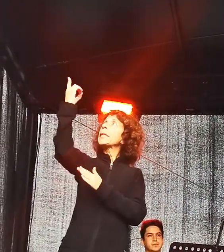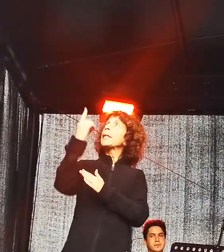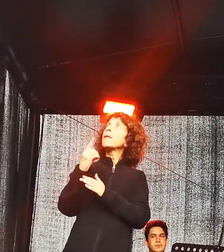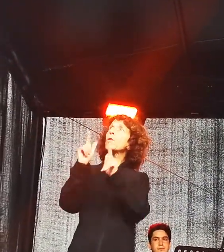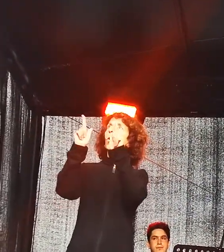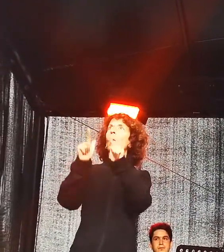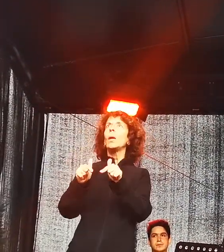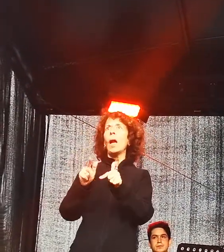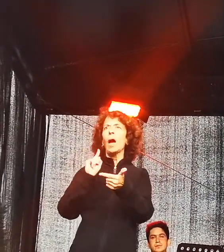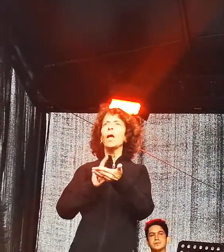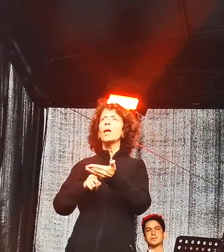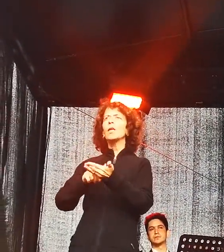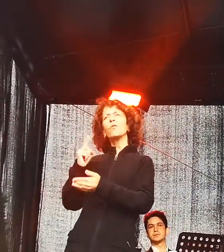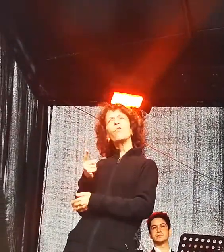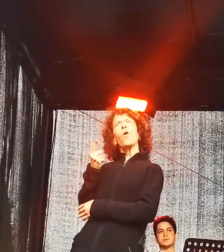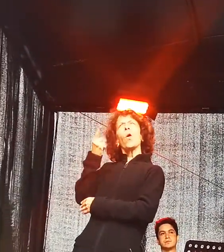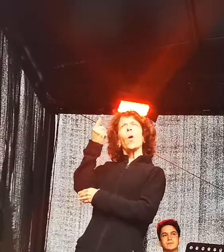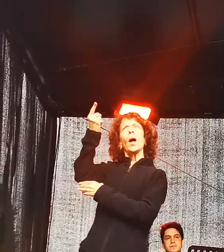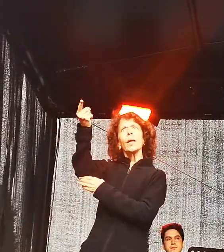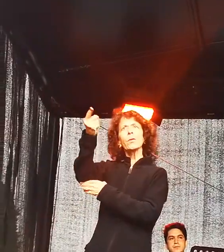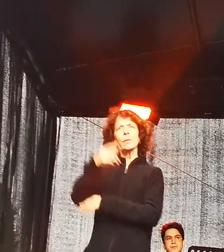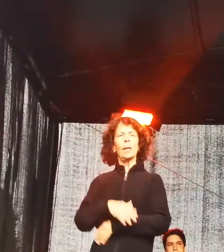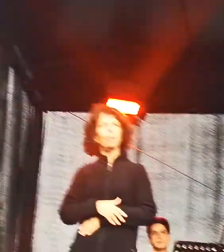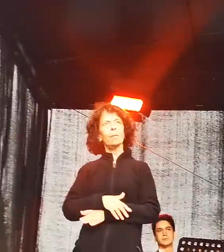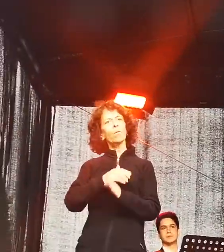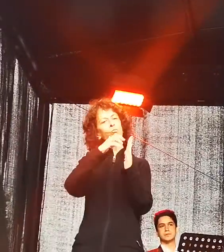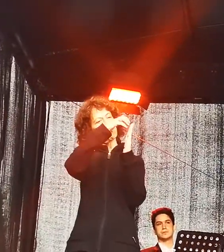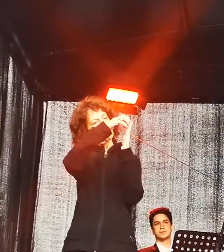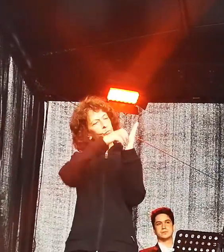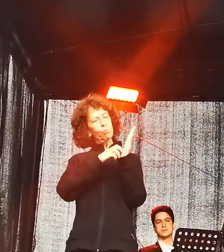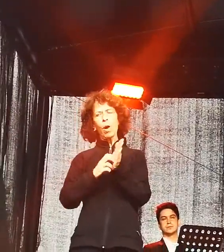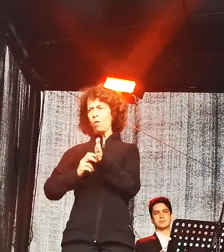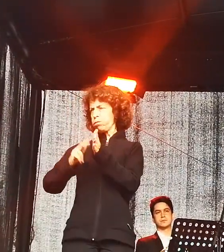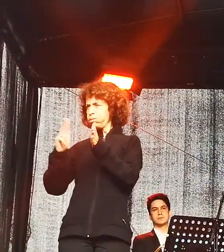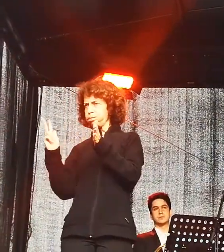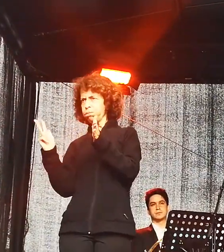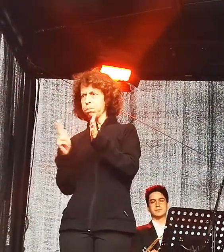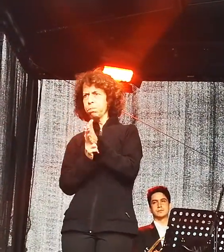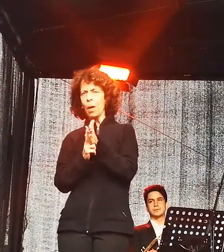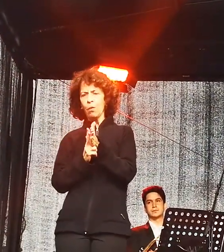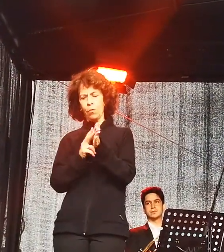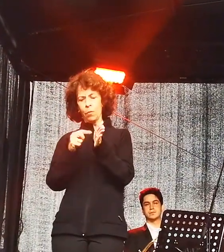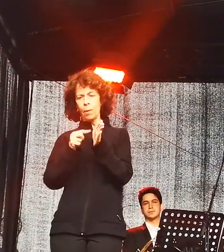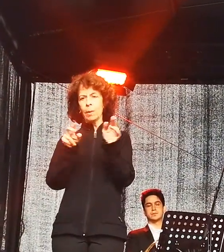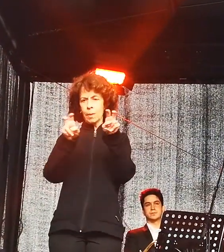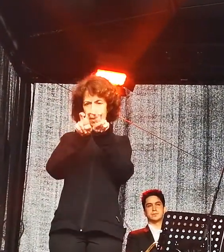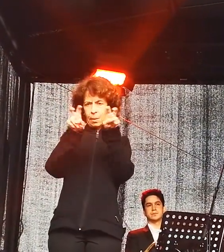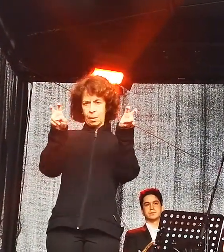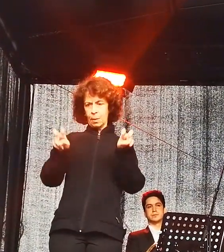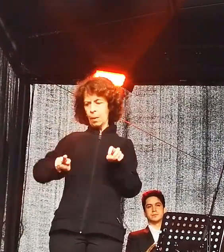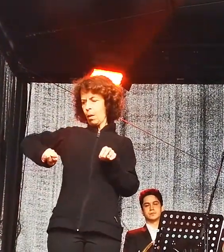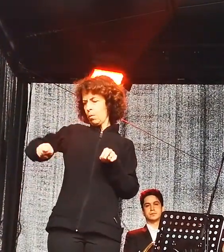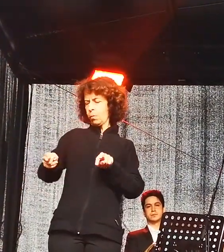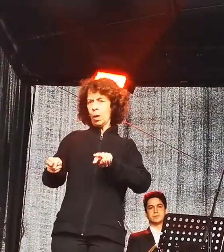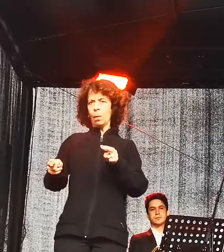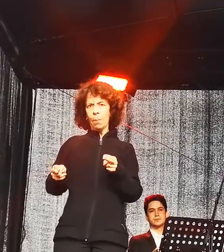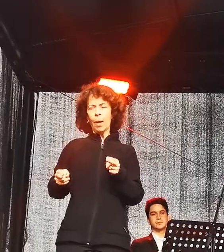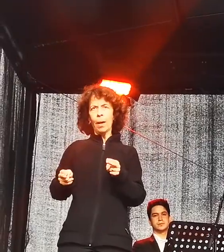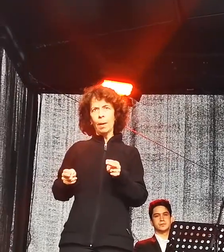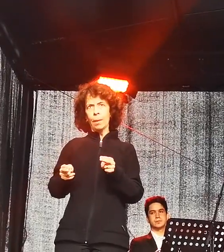à perpétuité, en témoignage et confirmation de quoi le présent acte, dressé à la requête des